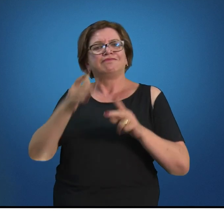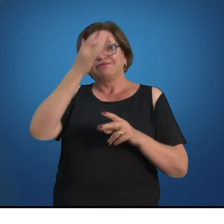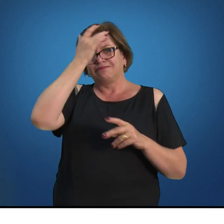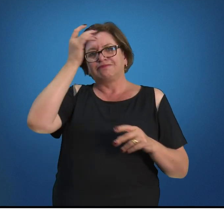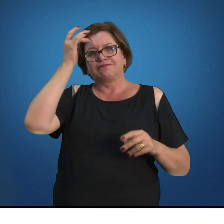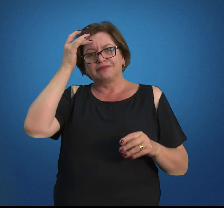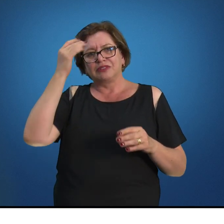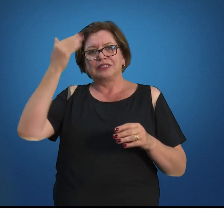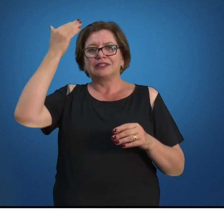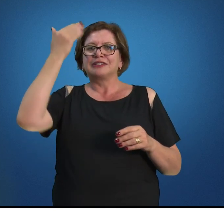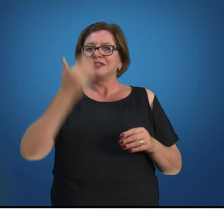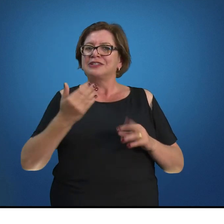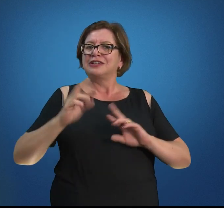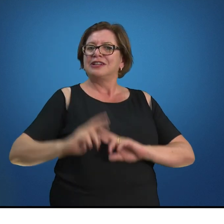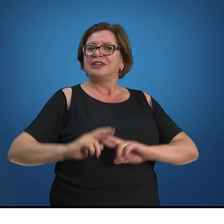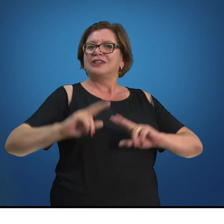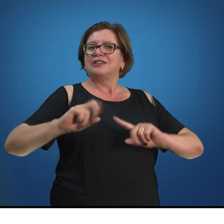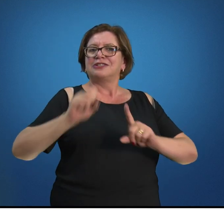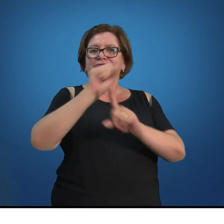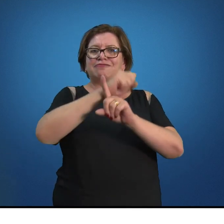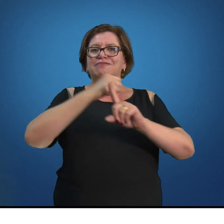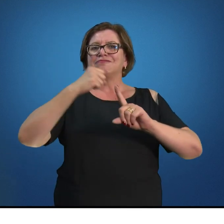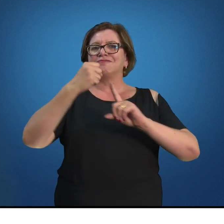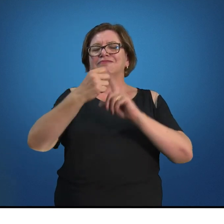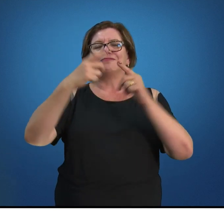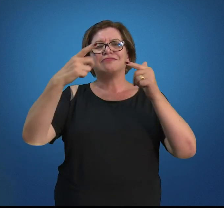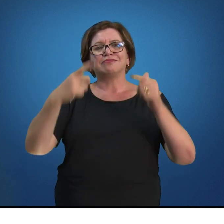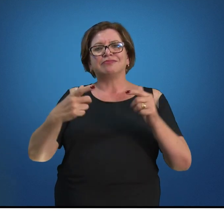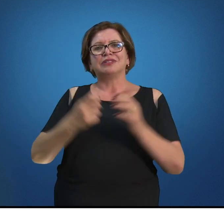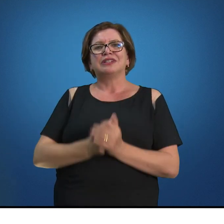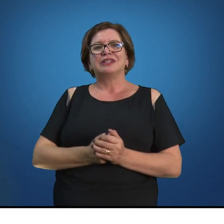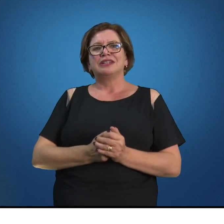com isso a diversidade socioespacial.